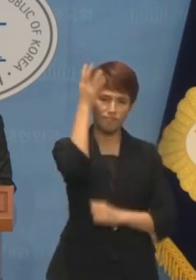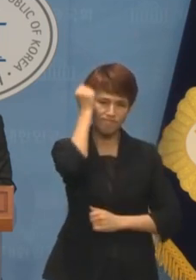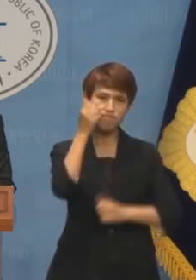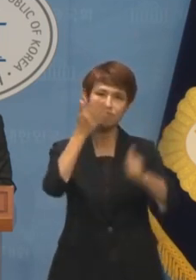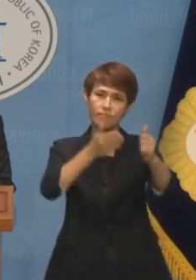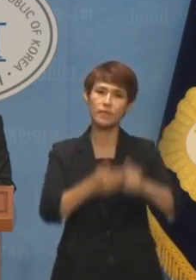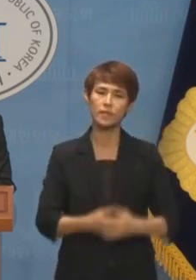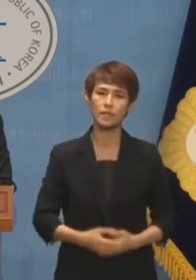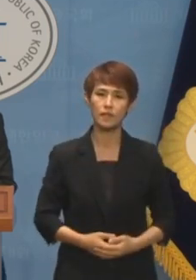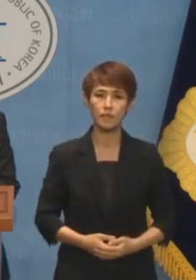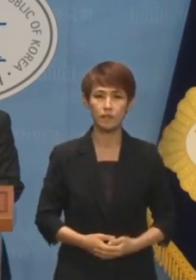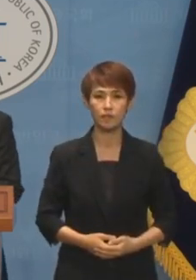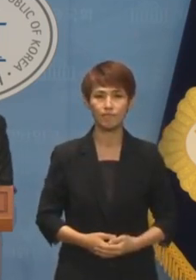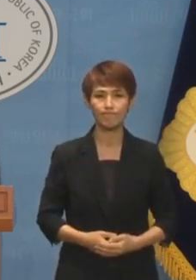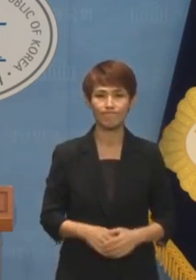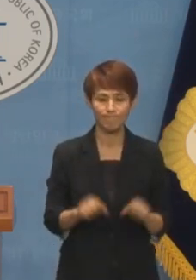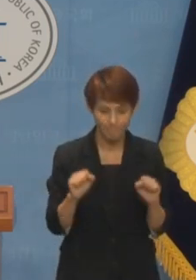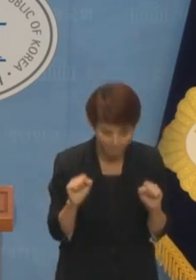바랍니다. 이상입니다.